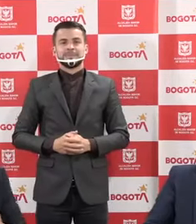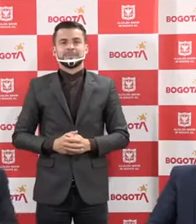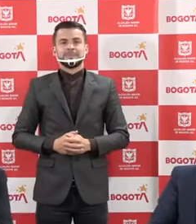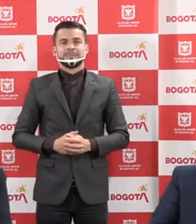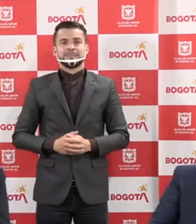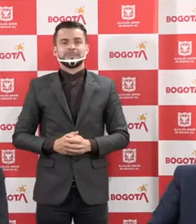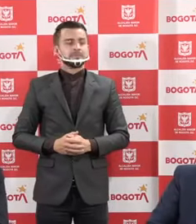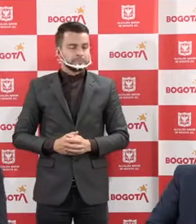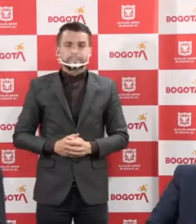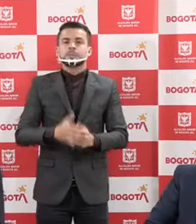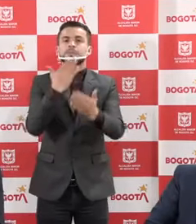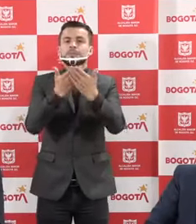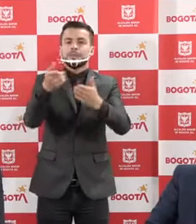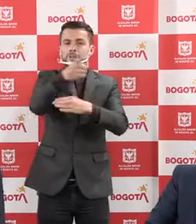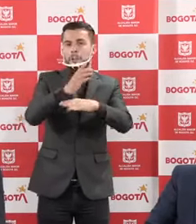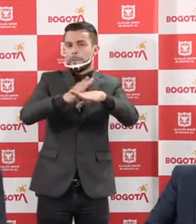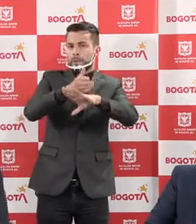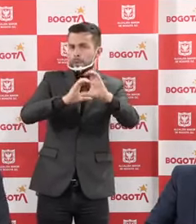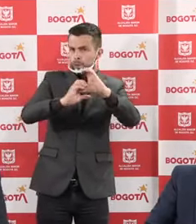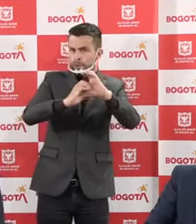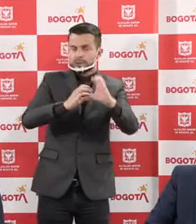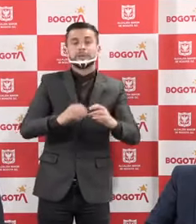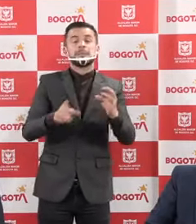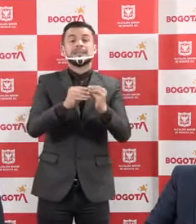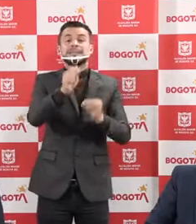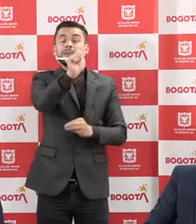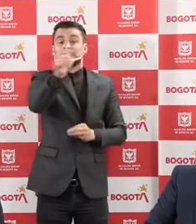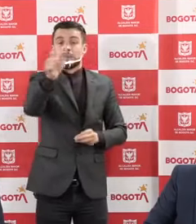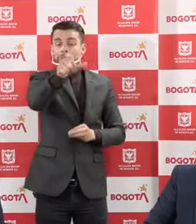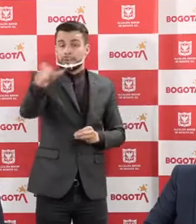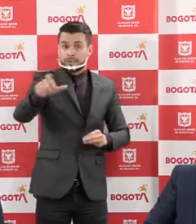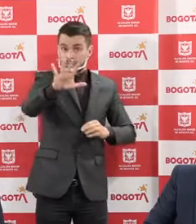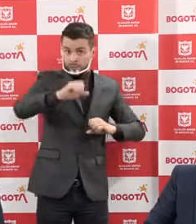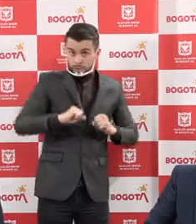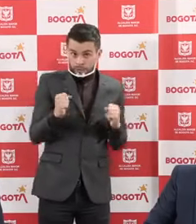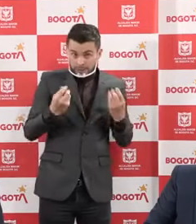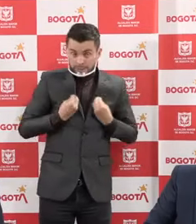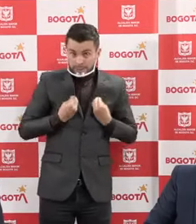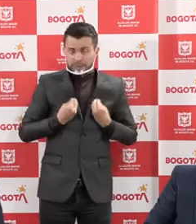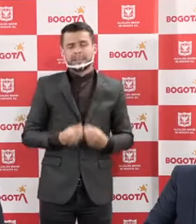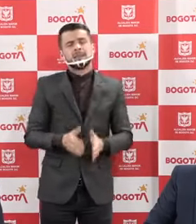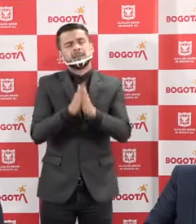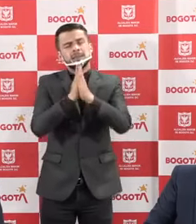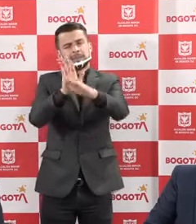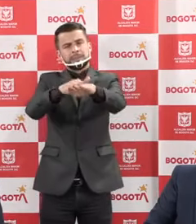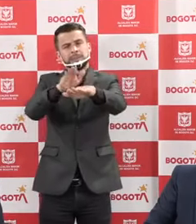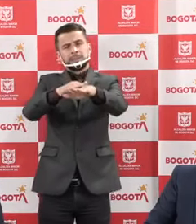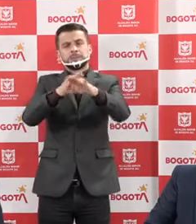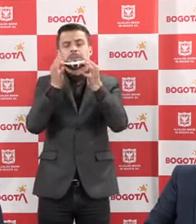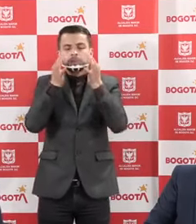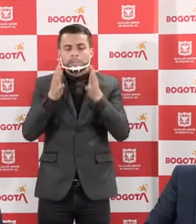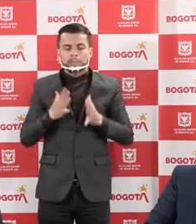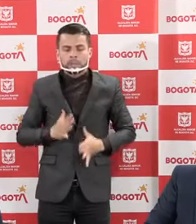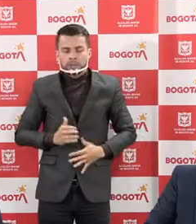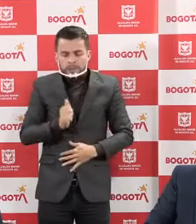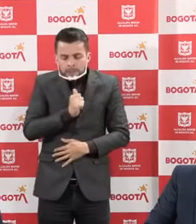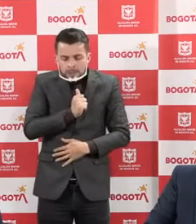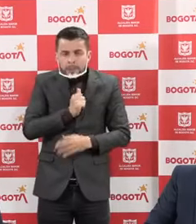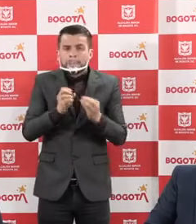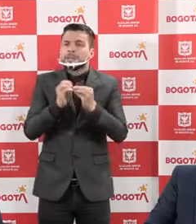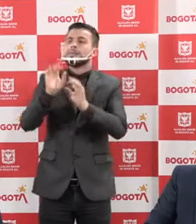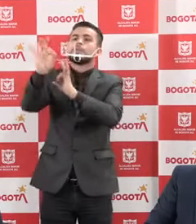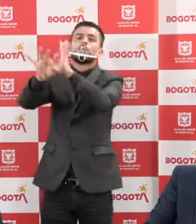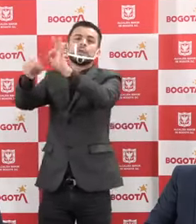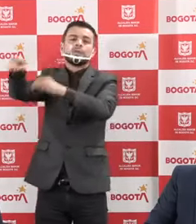muchísimas gracias a los medios de comunicación y a los bogotanos un llamado al autocuidado un llamado a cuidar a nuestros adultos mayores